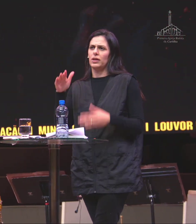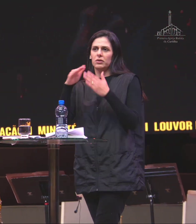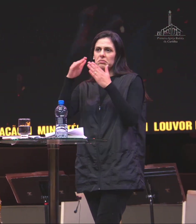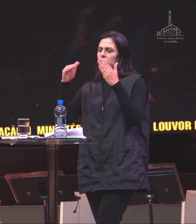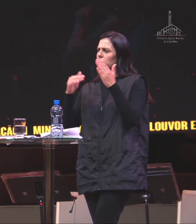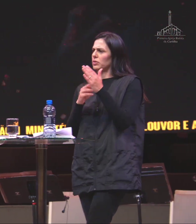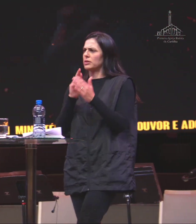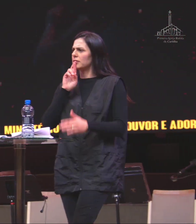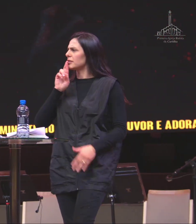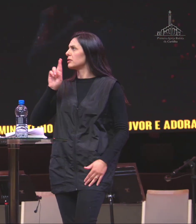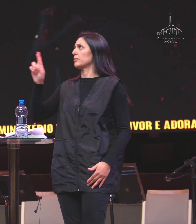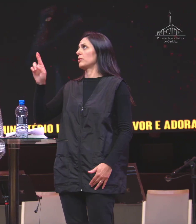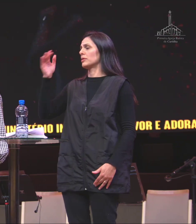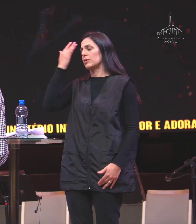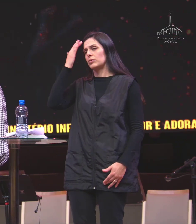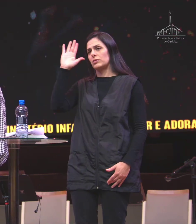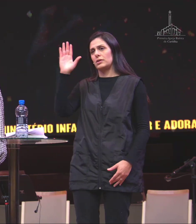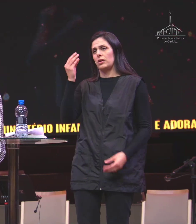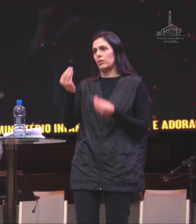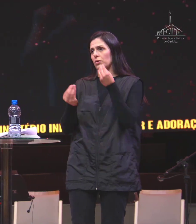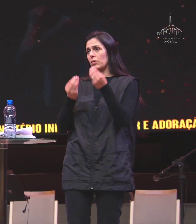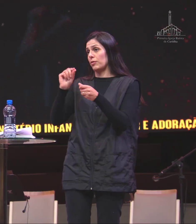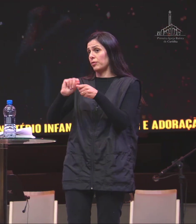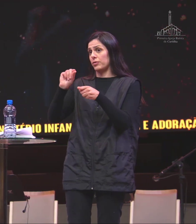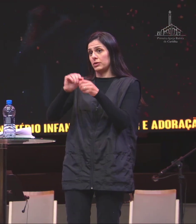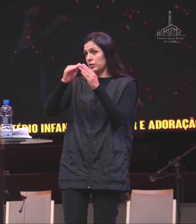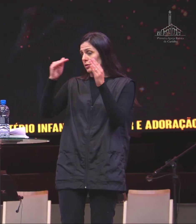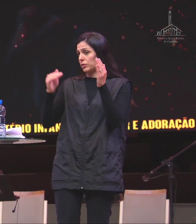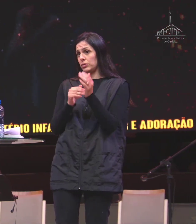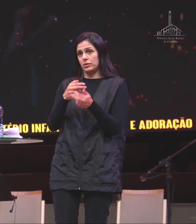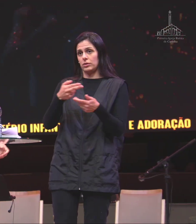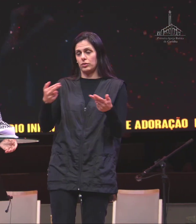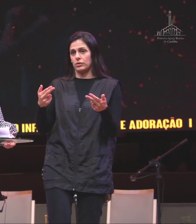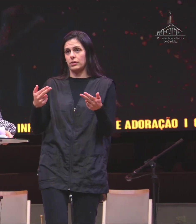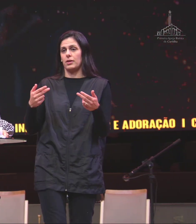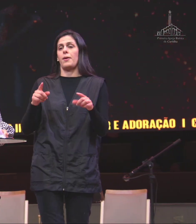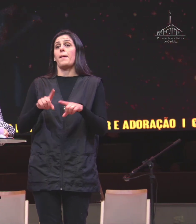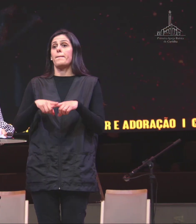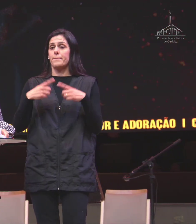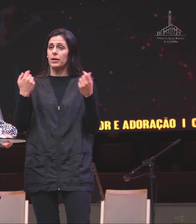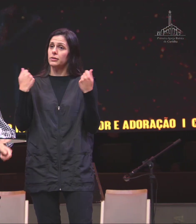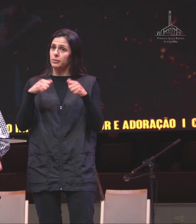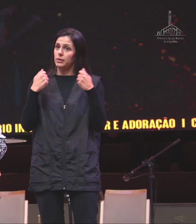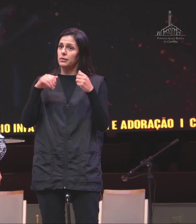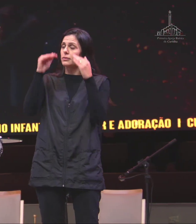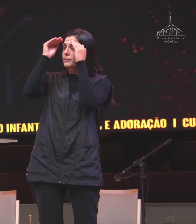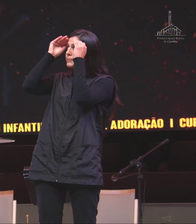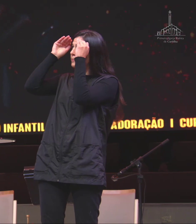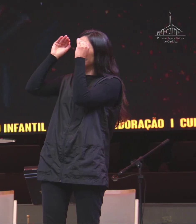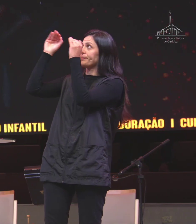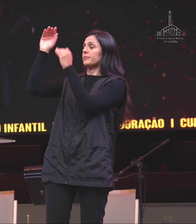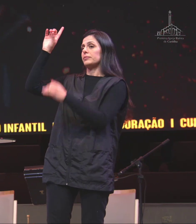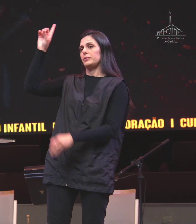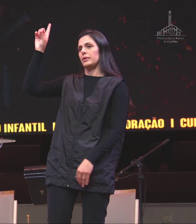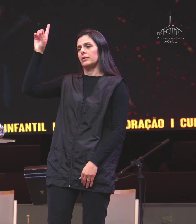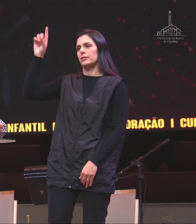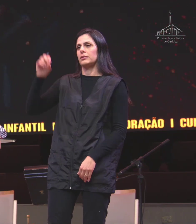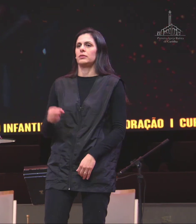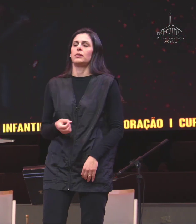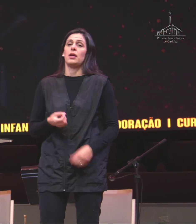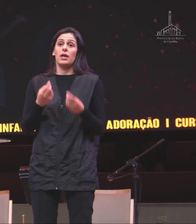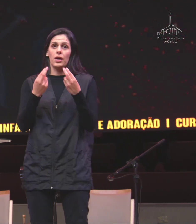vai administrando. E quando a gente coloca a nossa vida na mão de Deus, é assim, Ele vai fazendo aos poucos. Cristão não